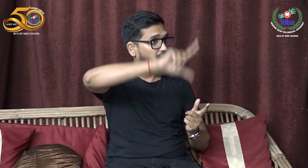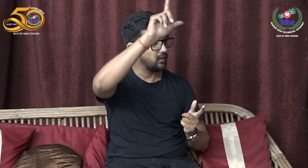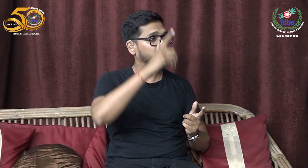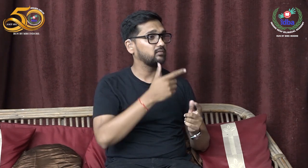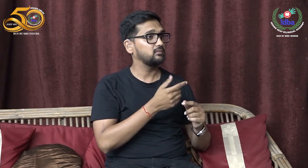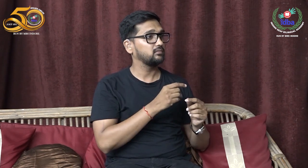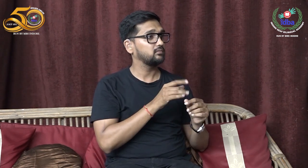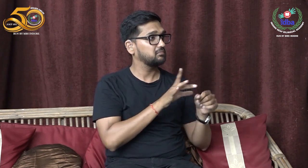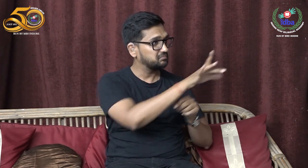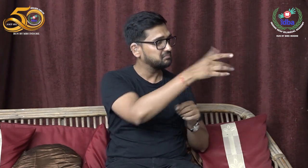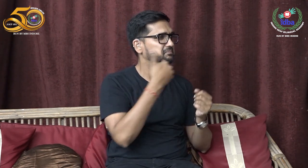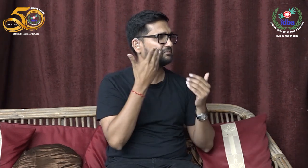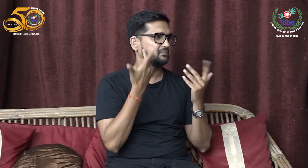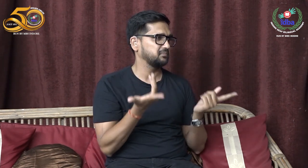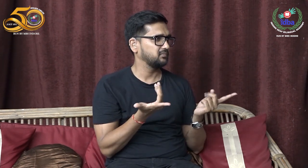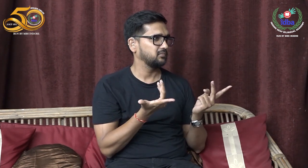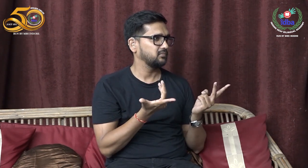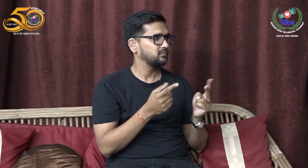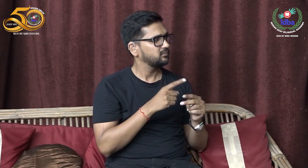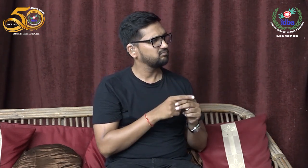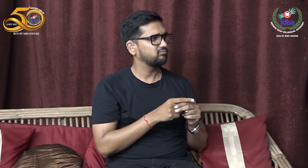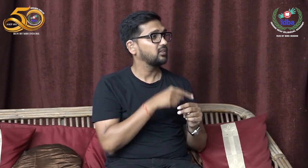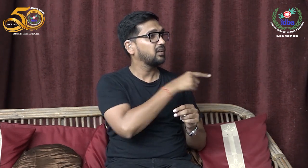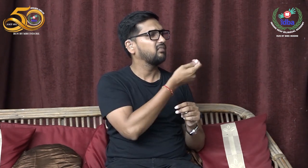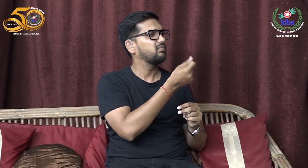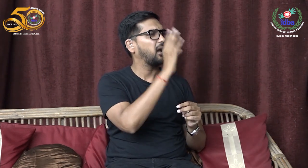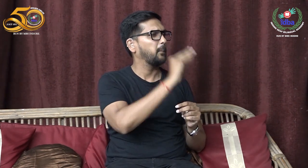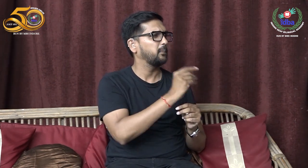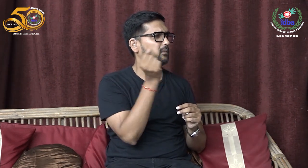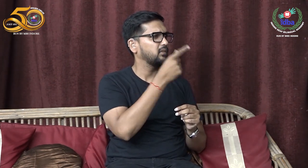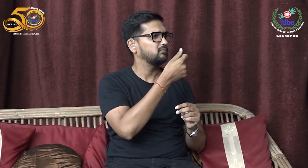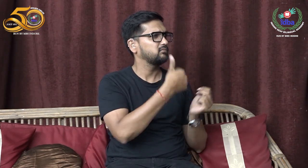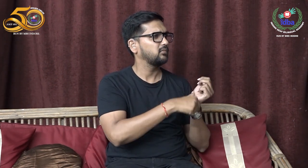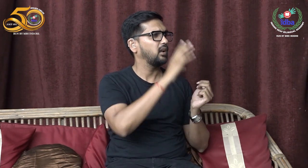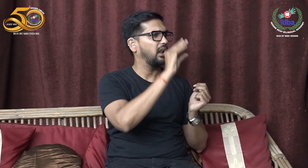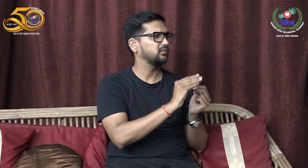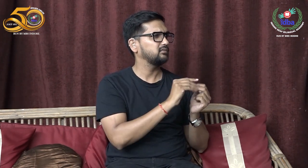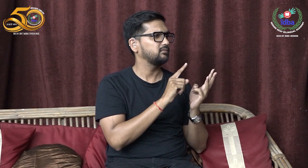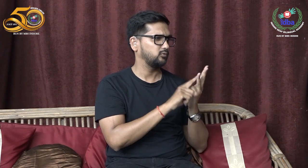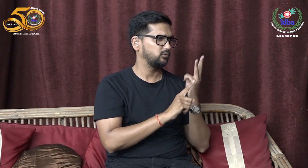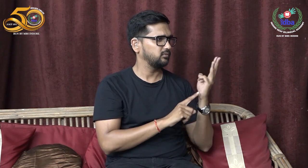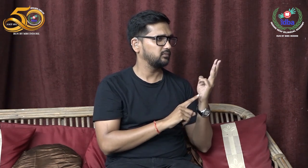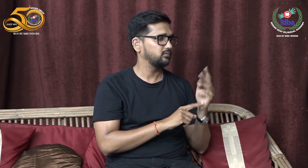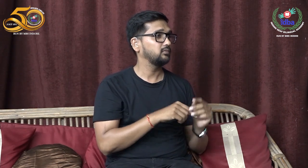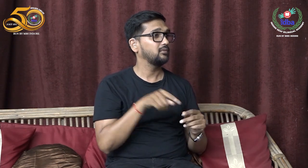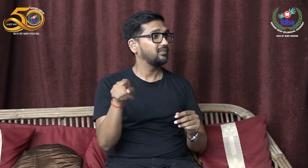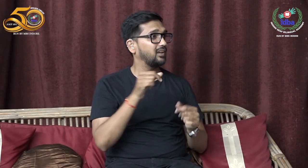मुझे नहीं मिली, लाइफ लॉन्ग का जो चांसेस है वहाँ पे इतने नहीं। कभी भी निकाल सकते थे कभी, और सैलरी भी कम थी वहाँ पर। तो ये 3 रीजंस